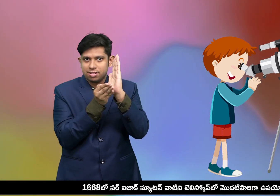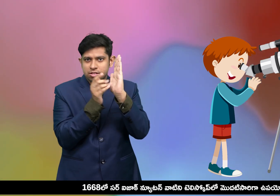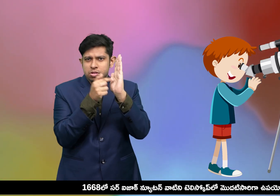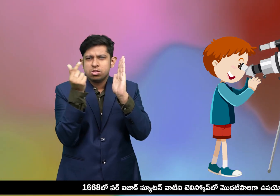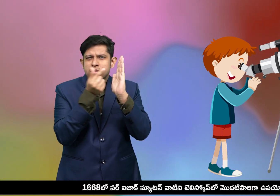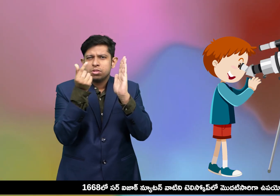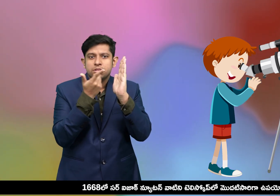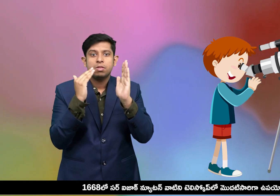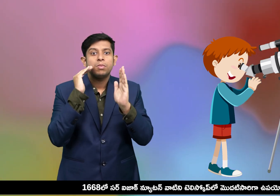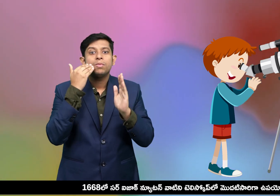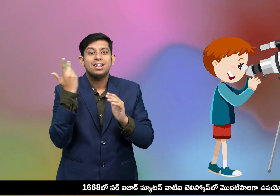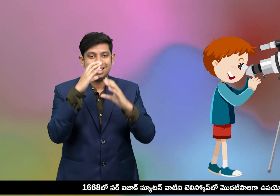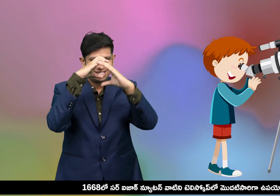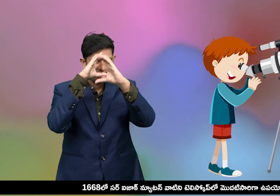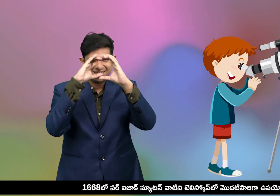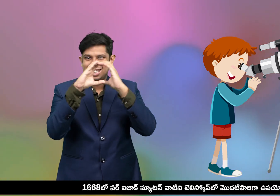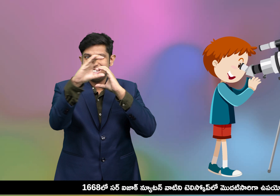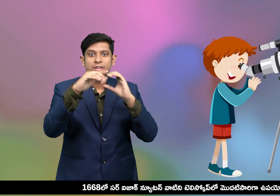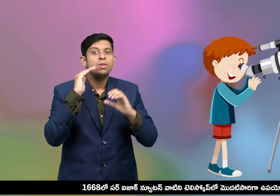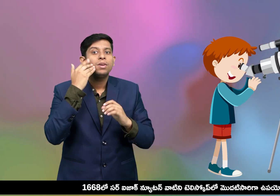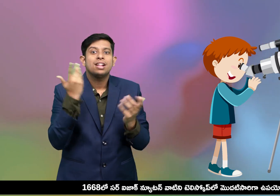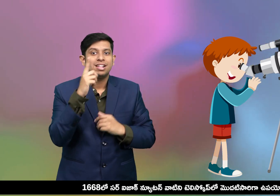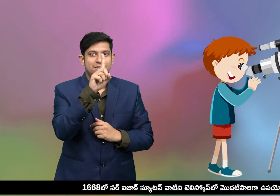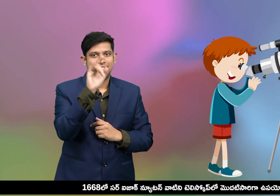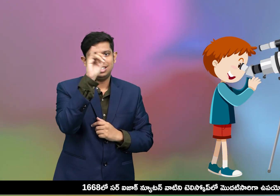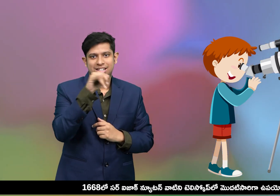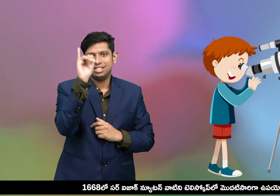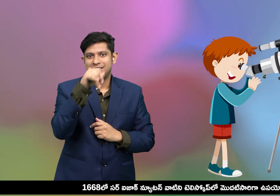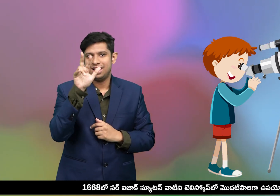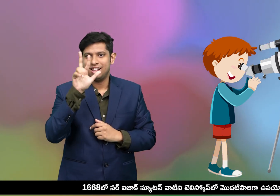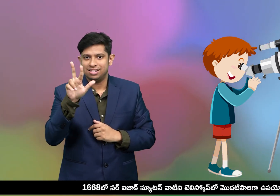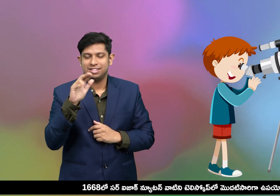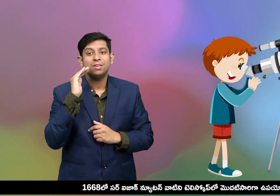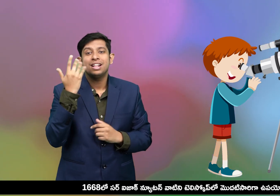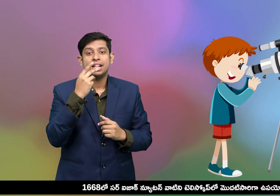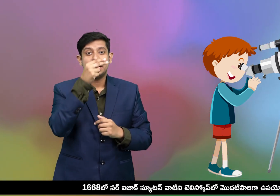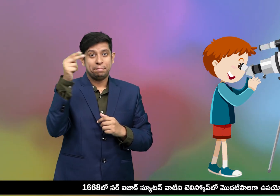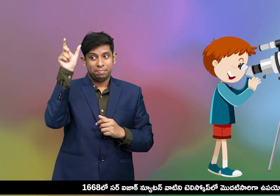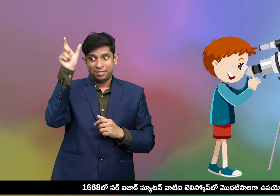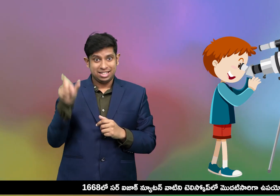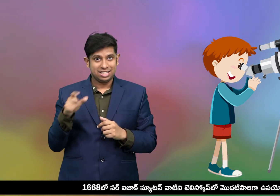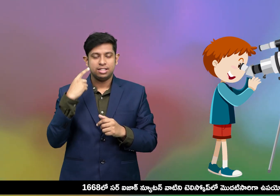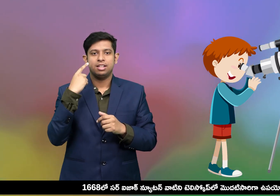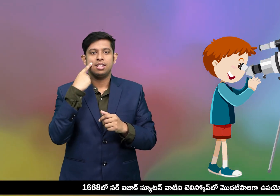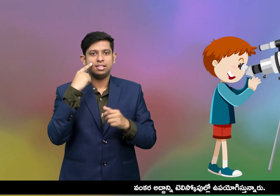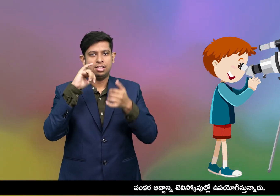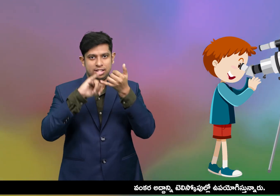1668లో సర్ ఐజాక్ న్యూటన్ వాటిని టెలిస్కోప్లో మొదటిసారిగా ఉపయోగించినప్పటికీ వంకర అద్దాన్ని